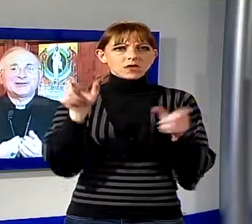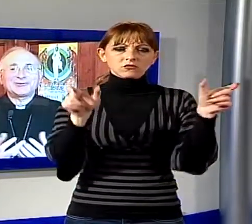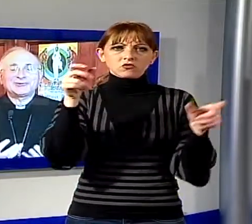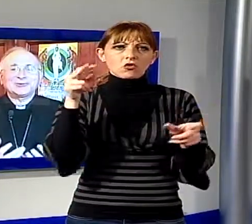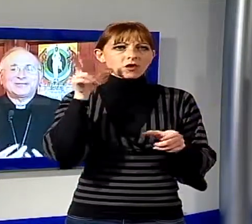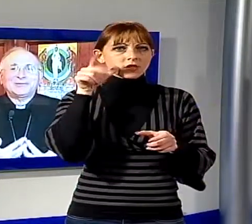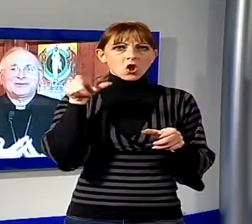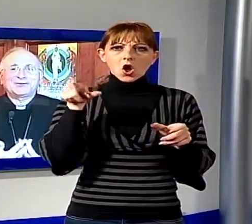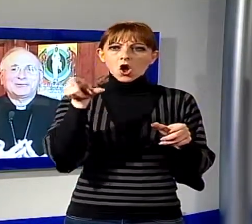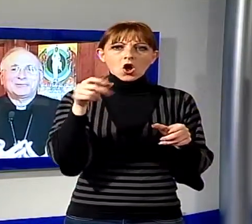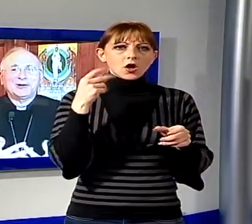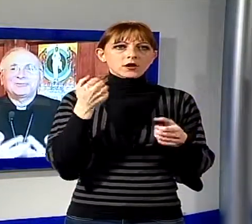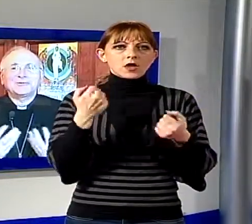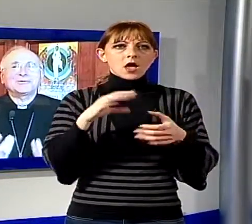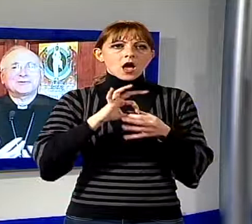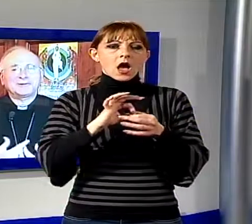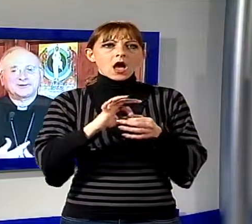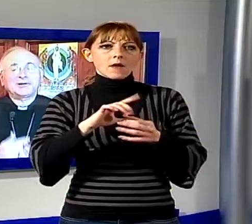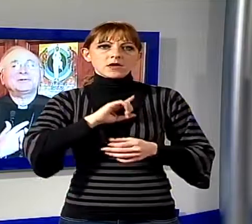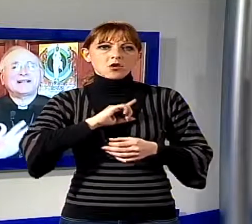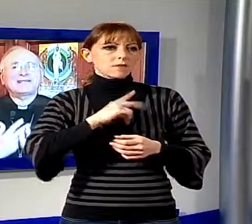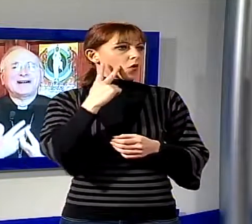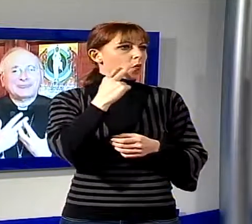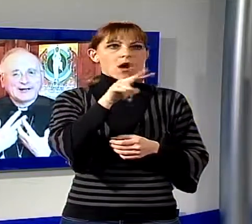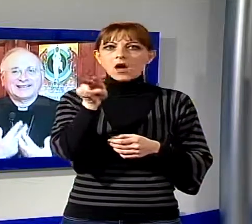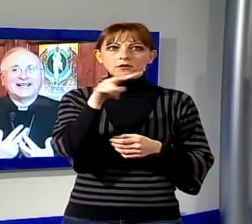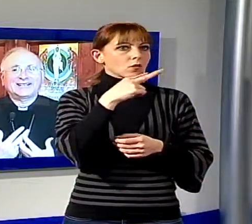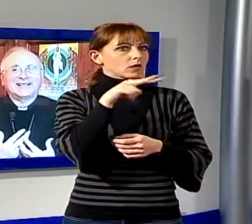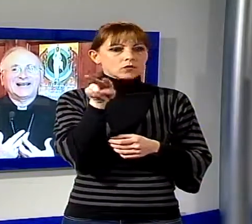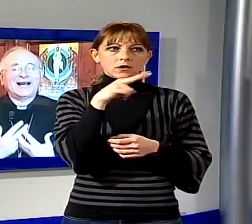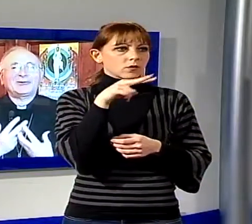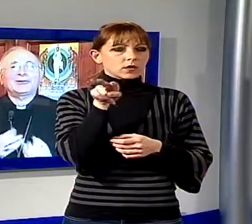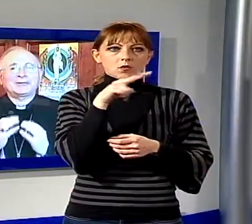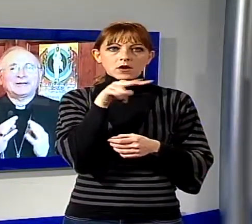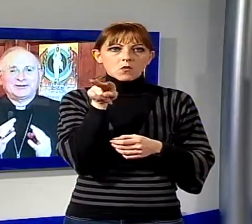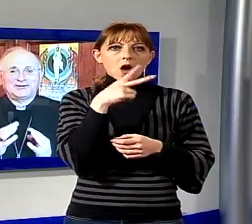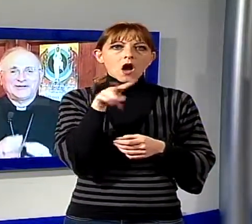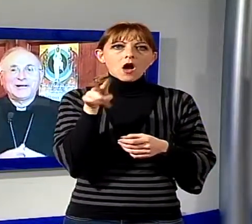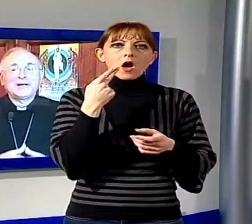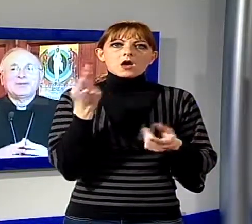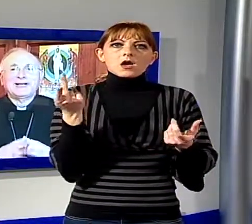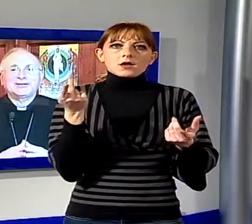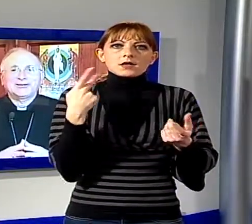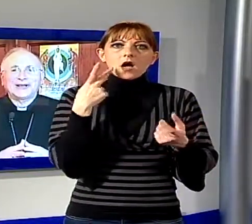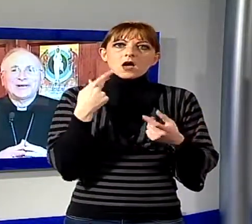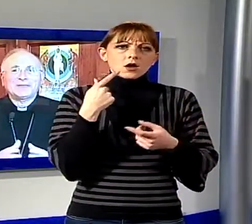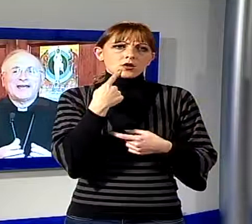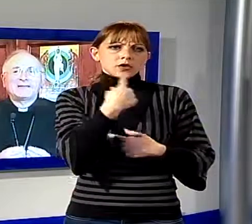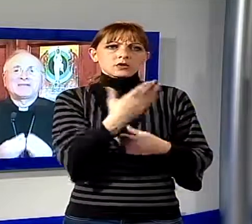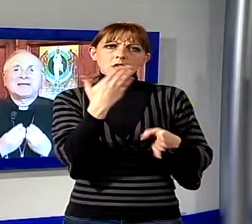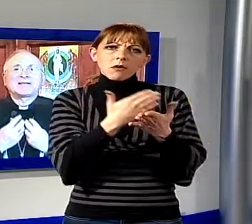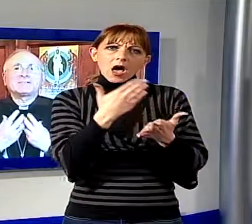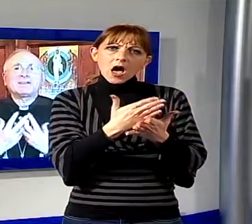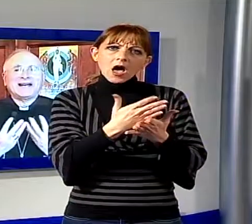donna non è un oggetto, è una persona come l'uomo, come ogni persona, e come tale va guardata, accolta, una persona. Poi la donna